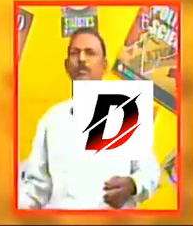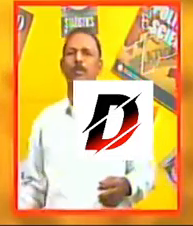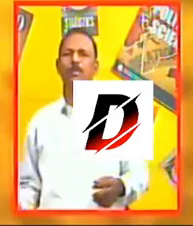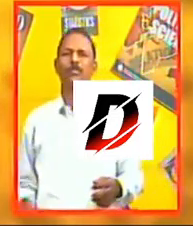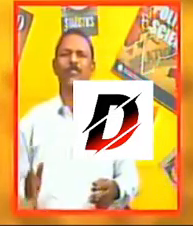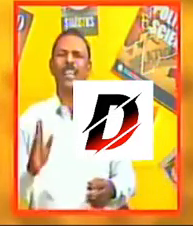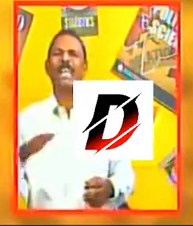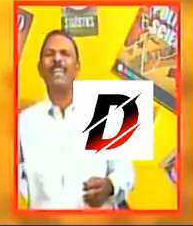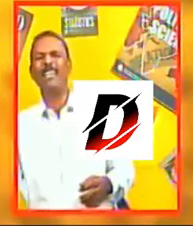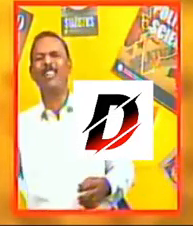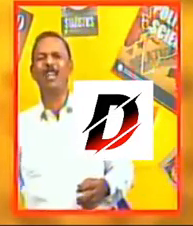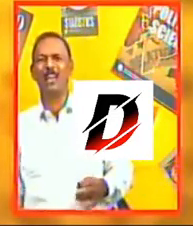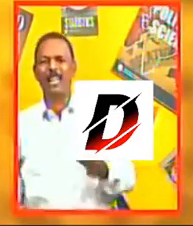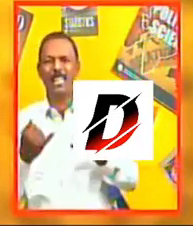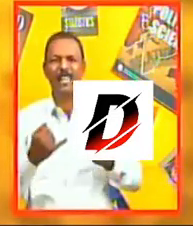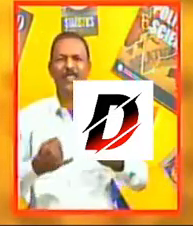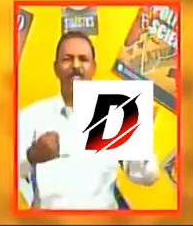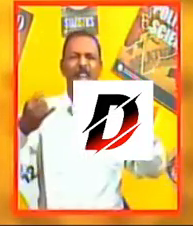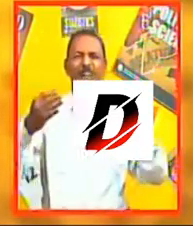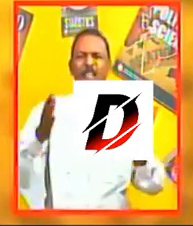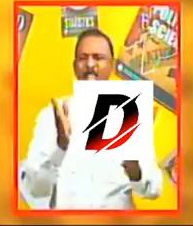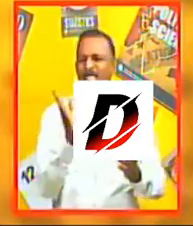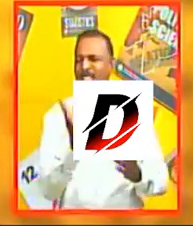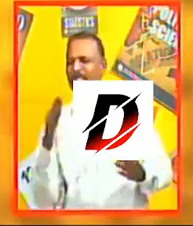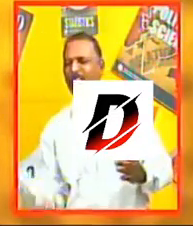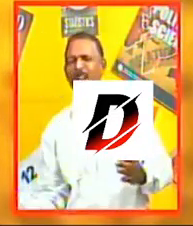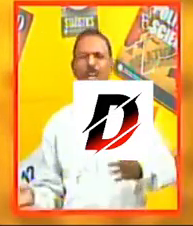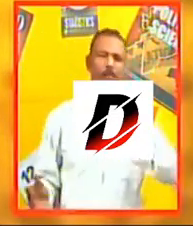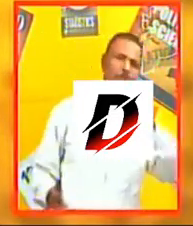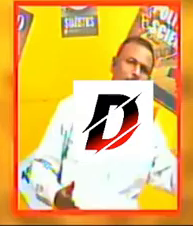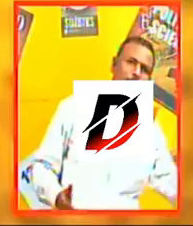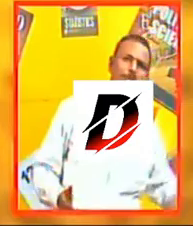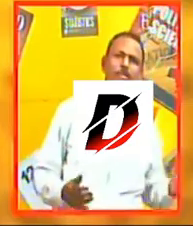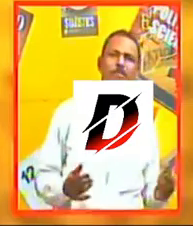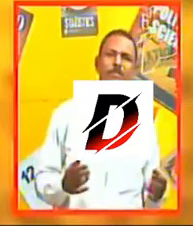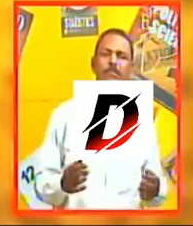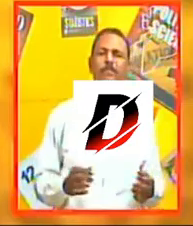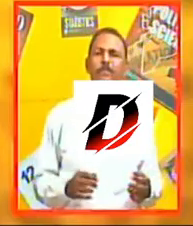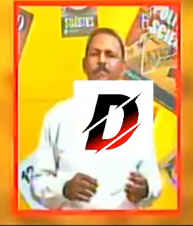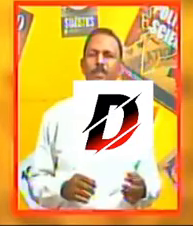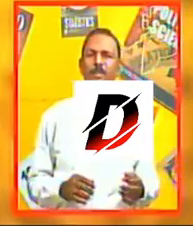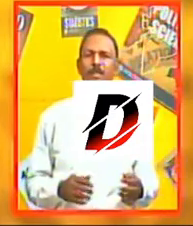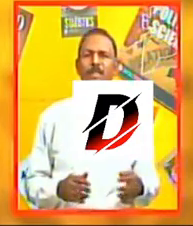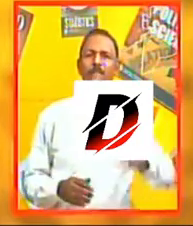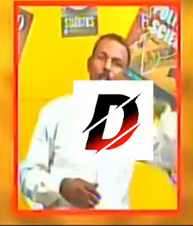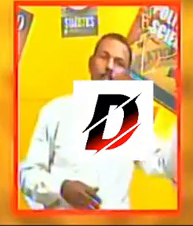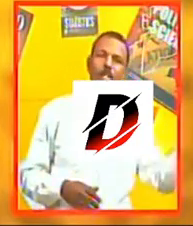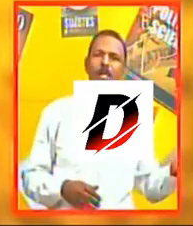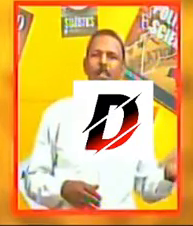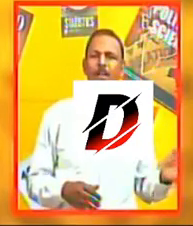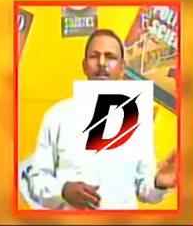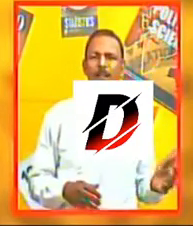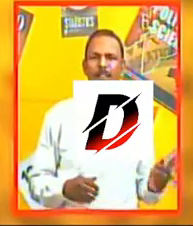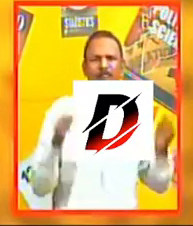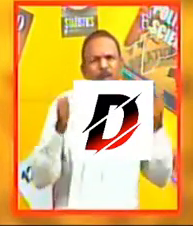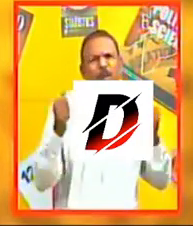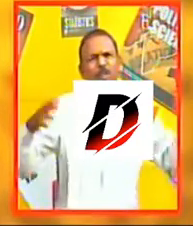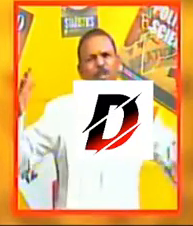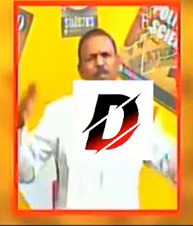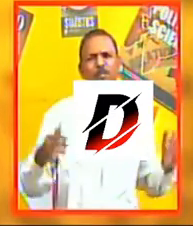பகுதி தென்னிந்தியா என்றும் நாம் குறிப்பிட்டு கூறுகிறோம். எவற்றில் இந்த காலநிலை வடக்கு பகுதியில்